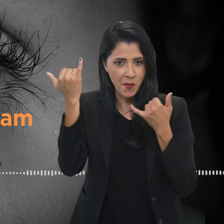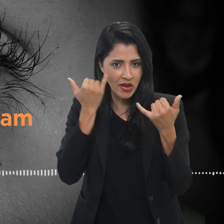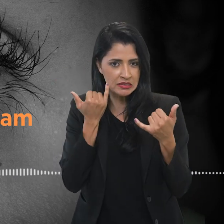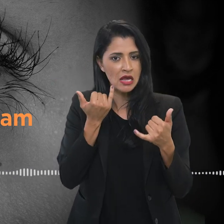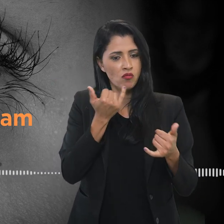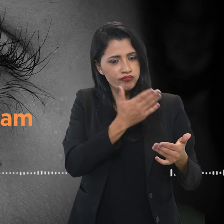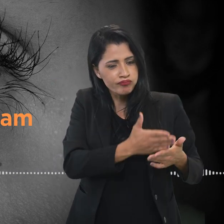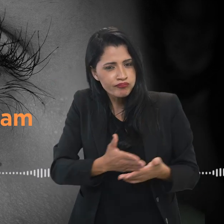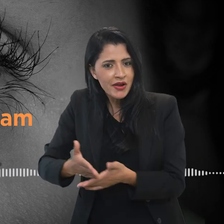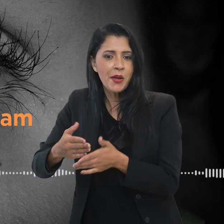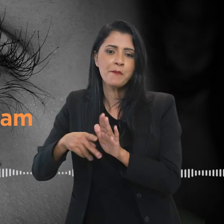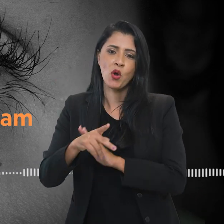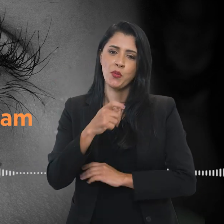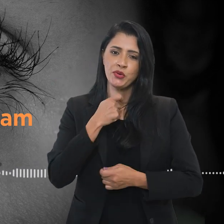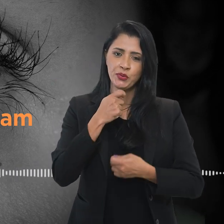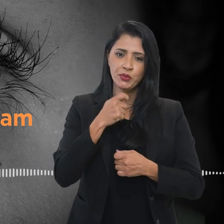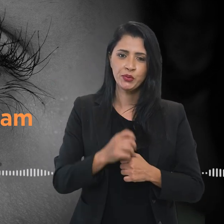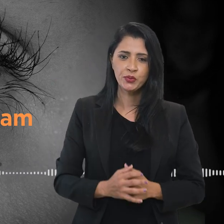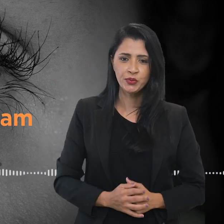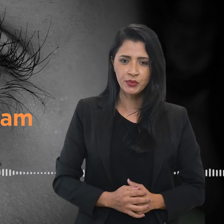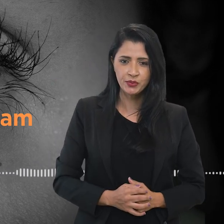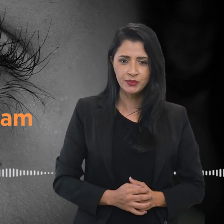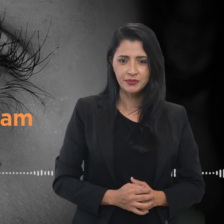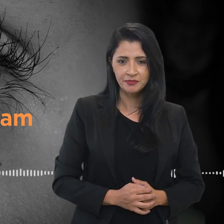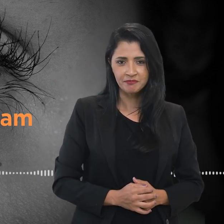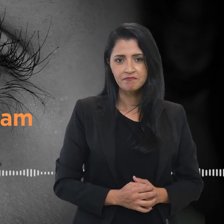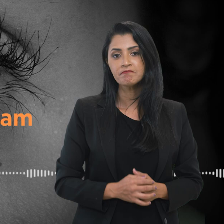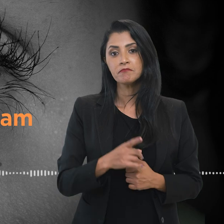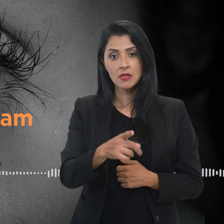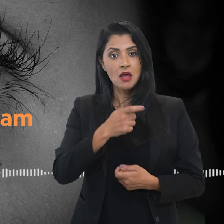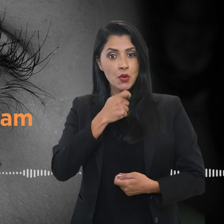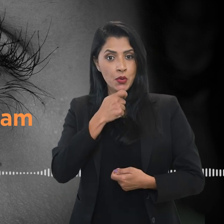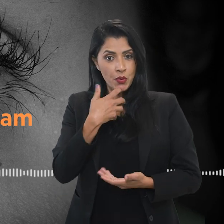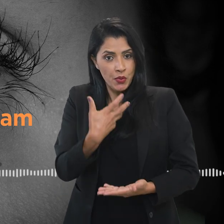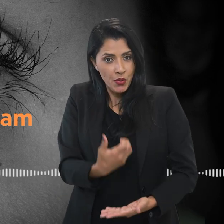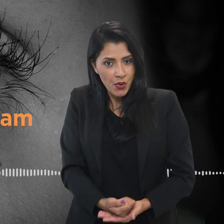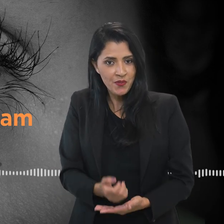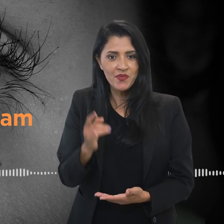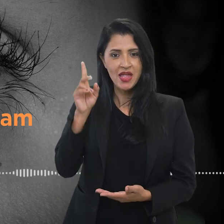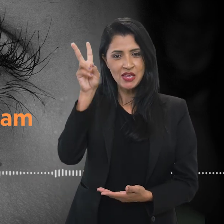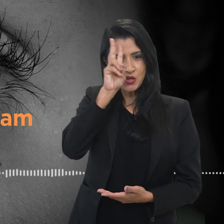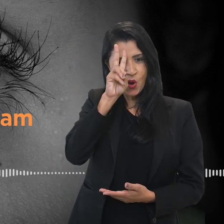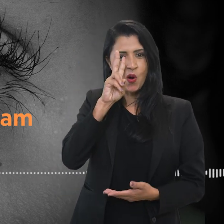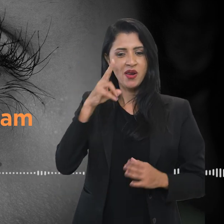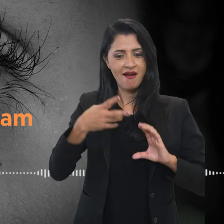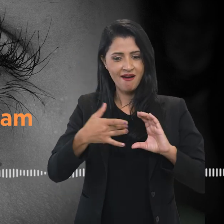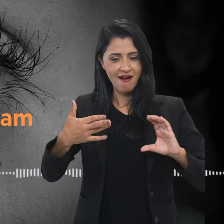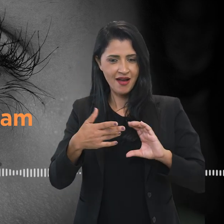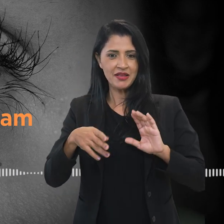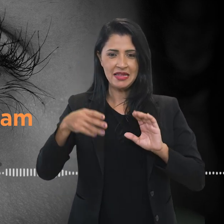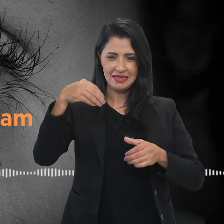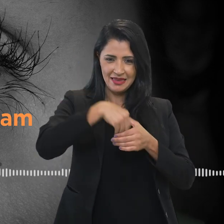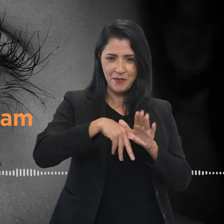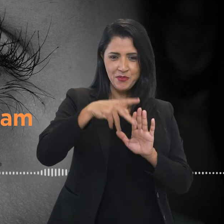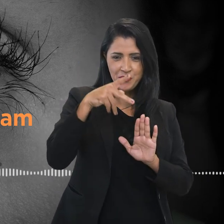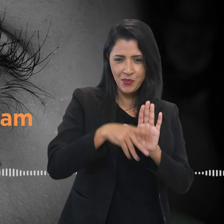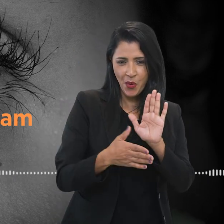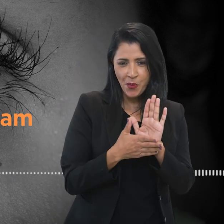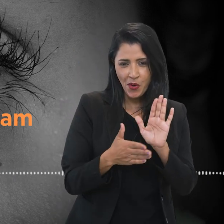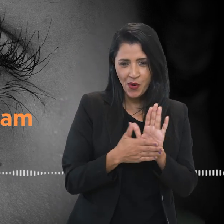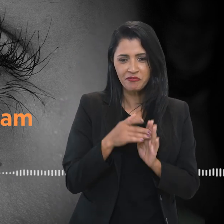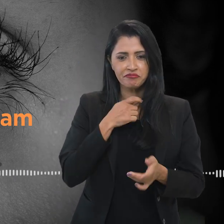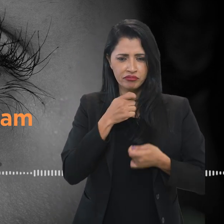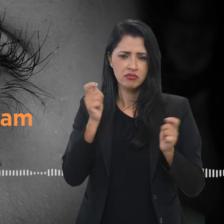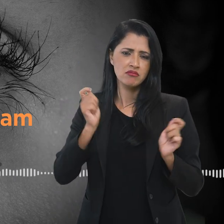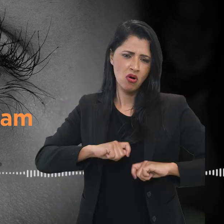do rigor jornalístico. E estrear o podcast Histórias Raras dentro dessa proposta jornalística mostra que